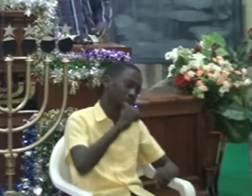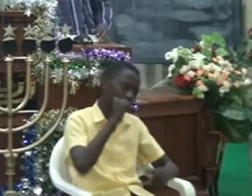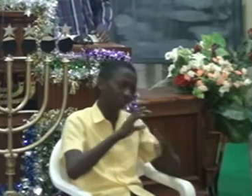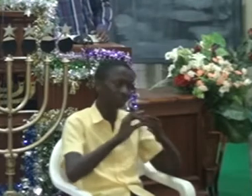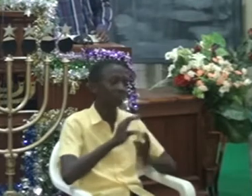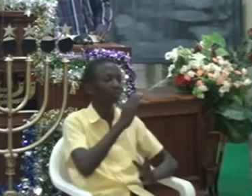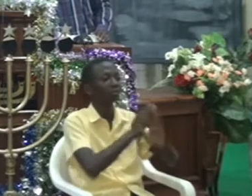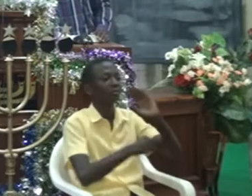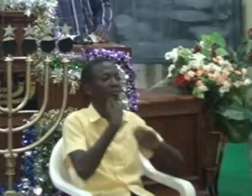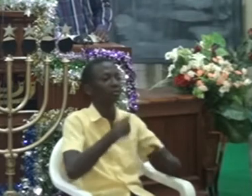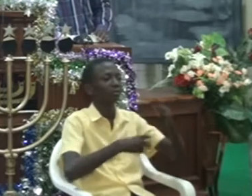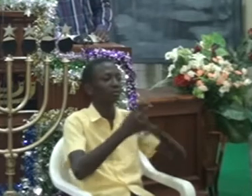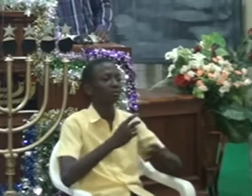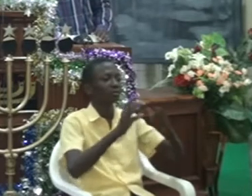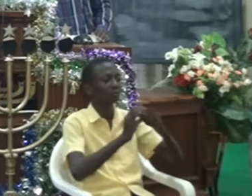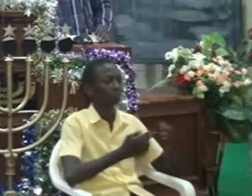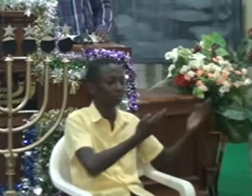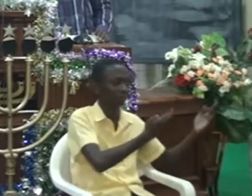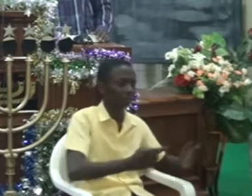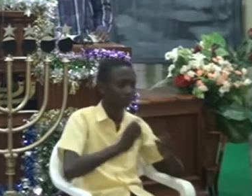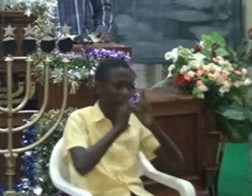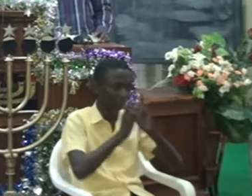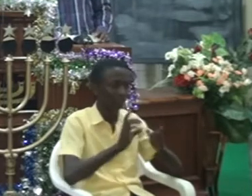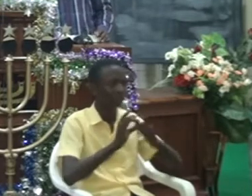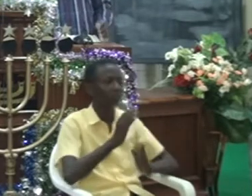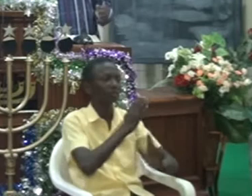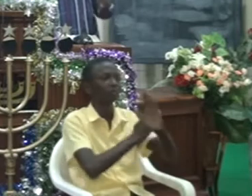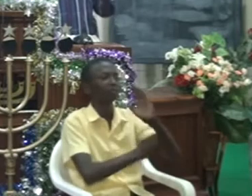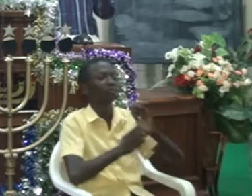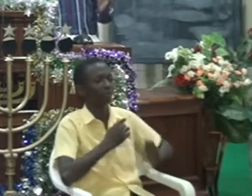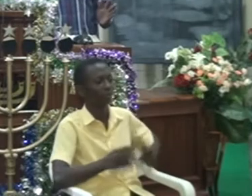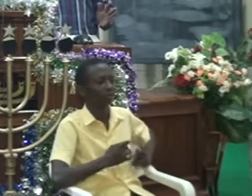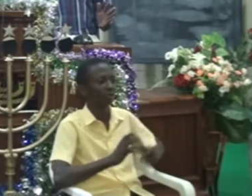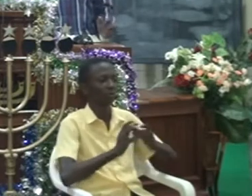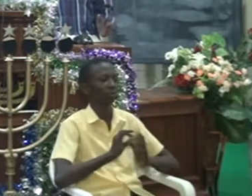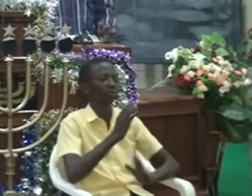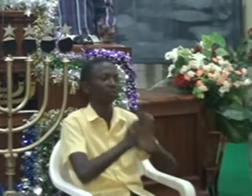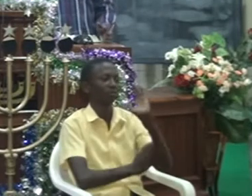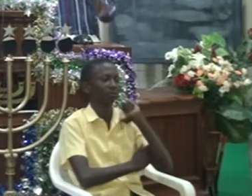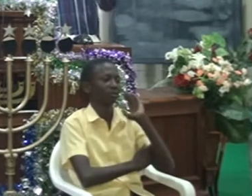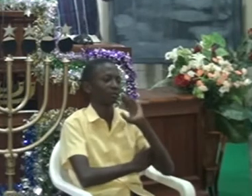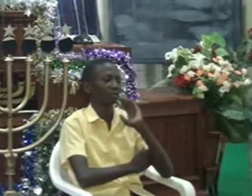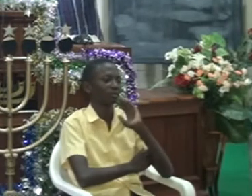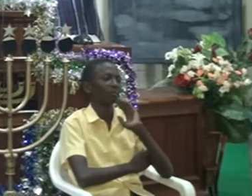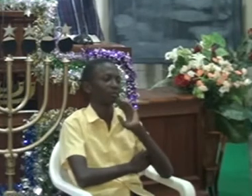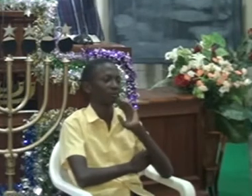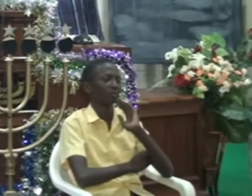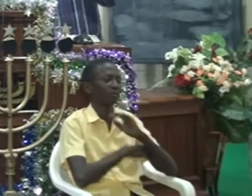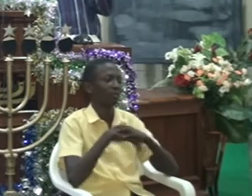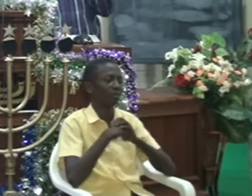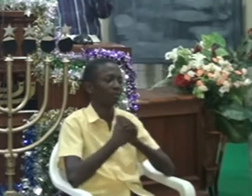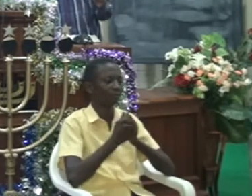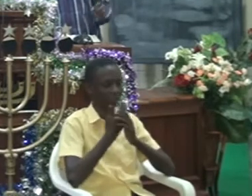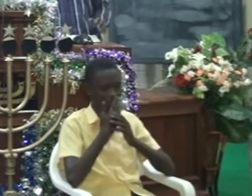Dieu qui venait de recevoir les dons de Dieu, la grâce de Dieu. Ni binti wa Mungu mwenye amepokea zawadi